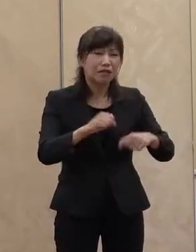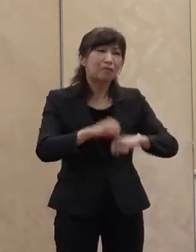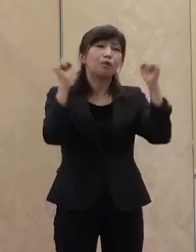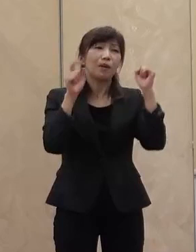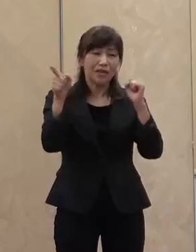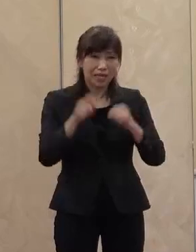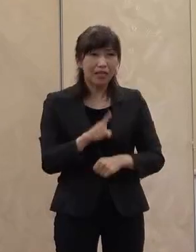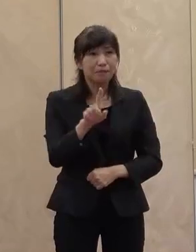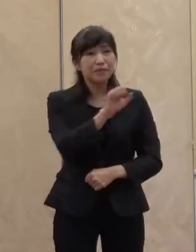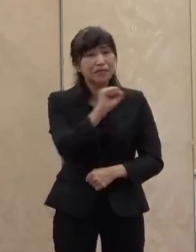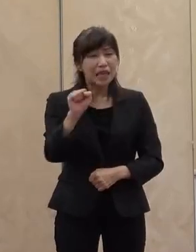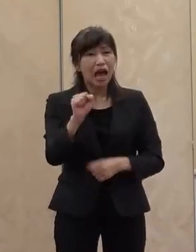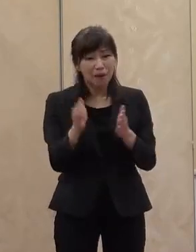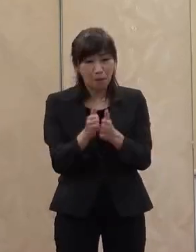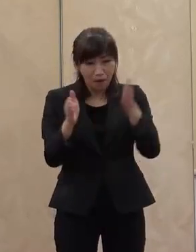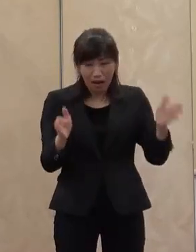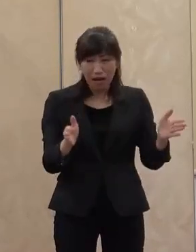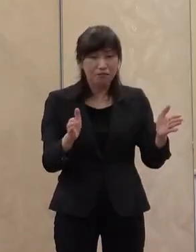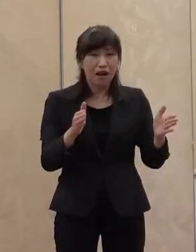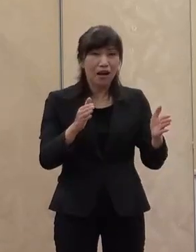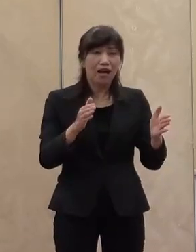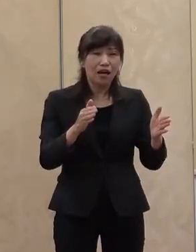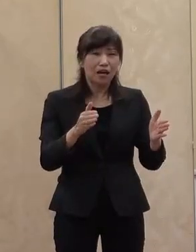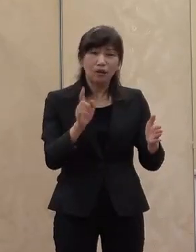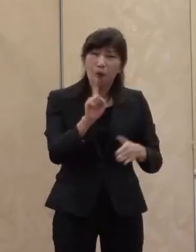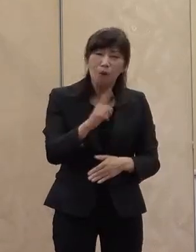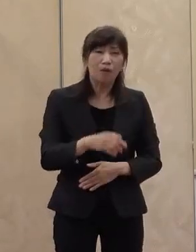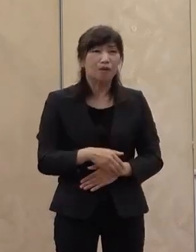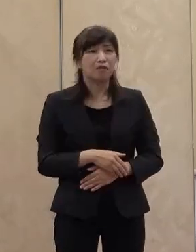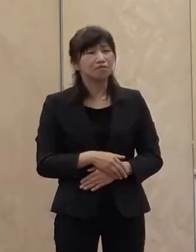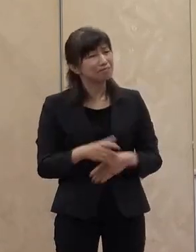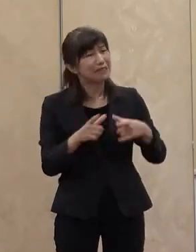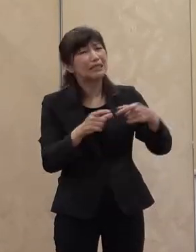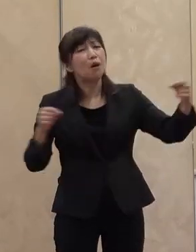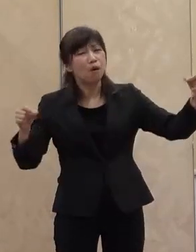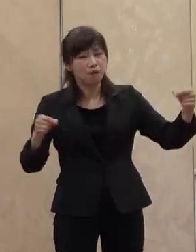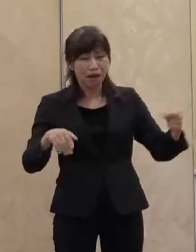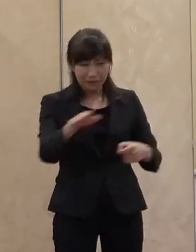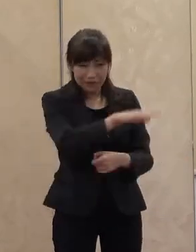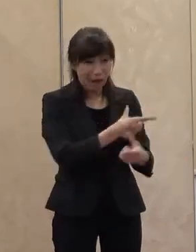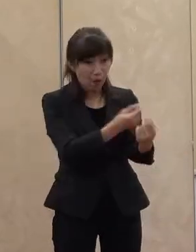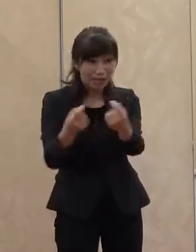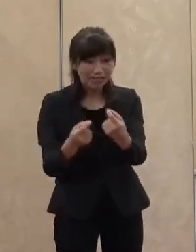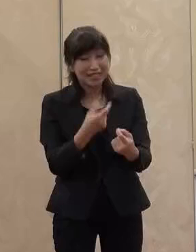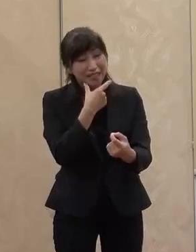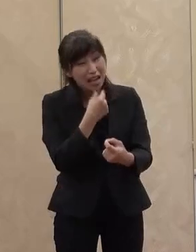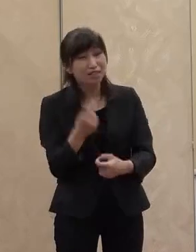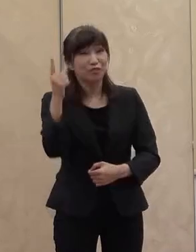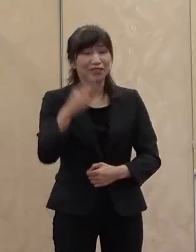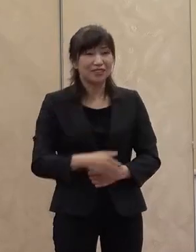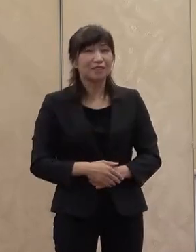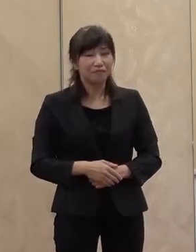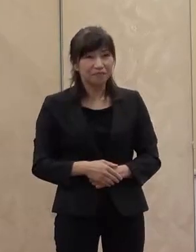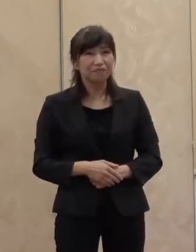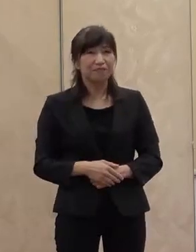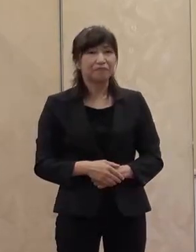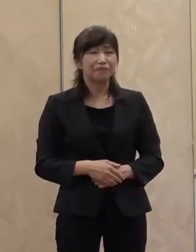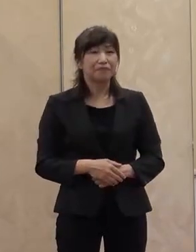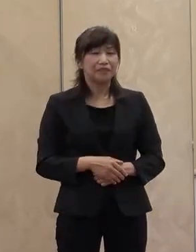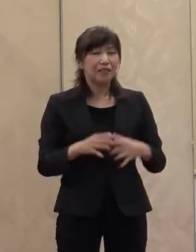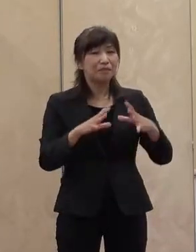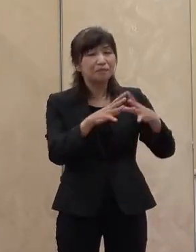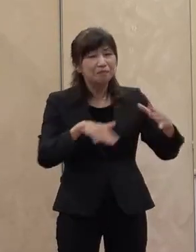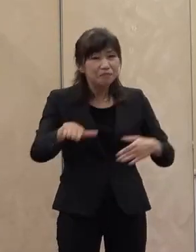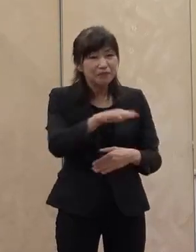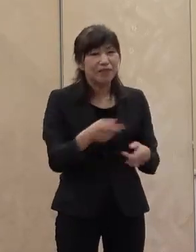緩和できるのか、日本はとにかく一律横並びが好きですから、一律横並びの状況で国際金融投資を目指すって言ったって、世界を